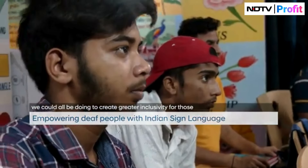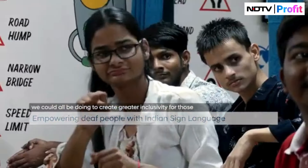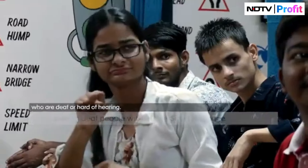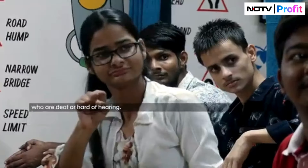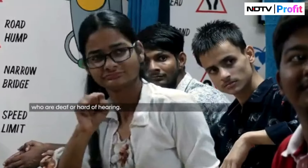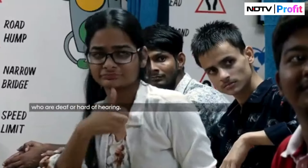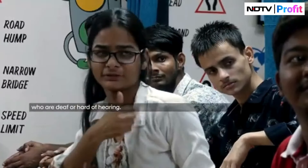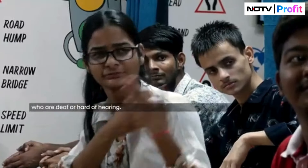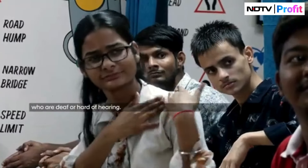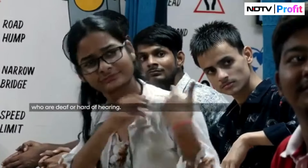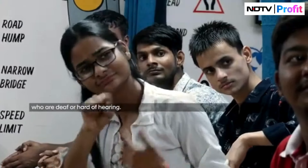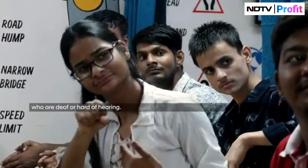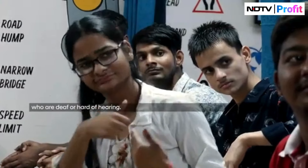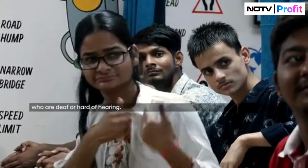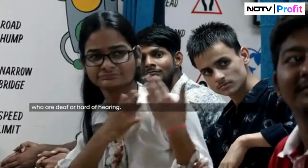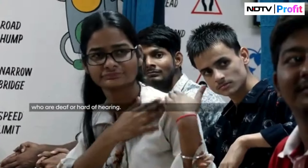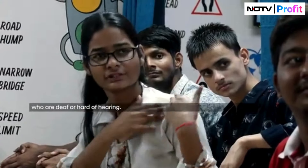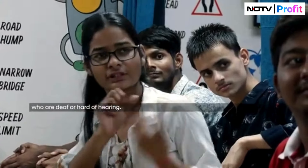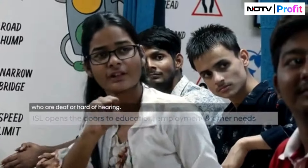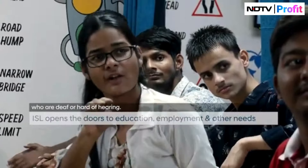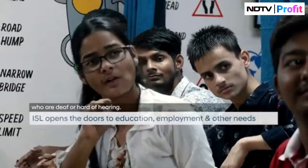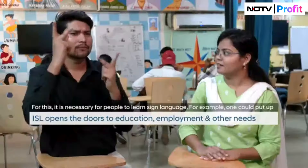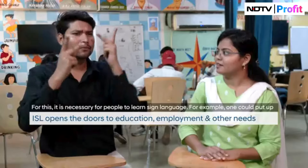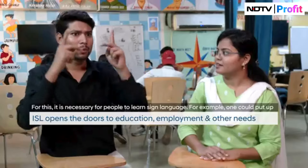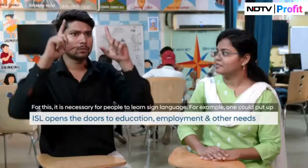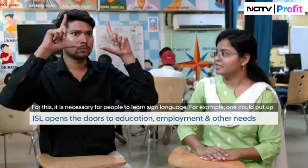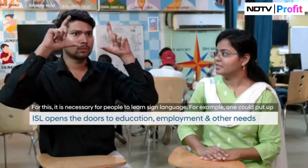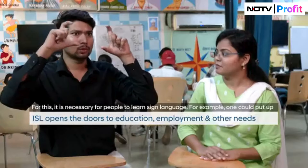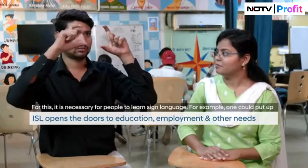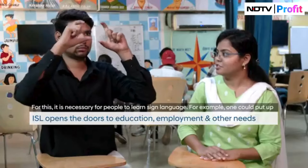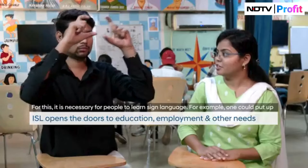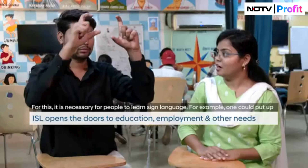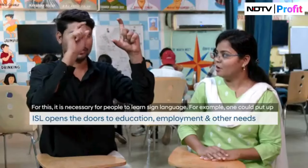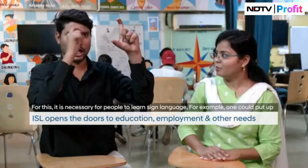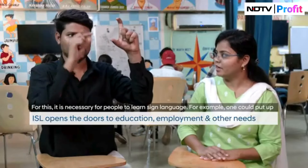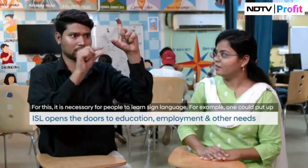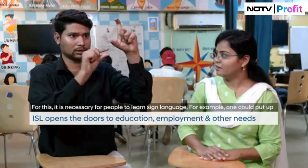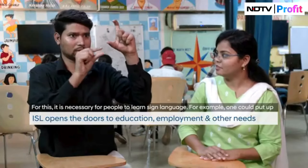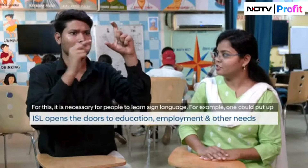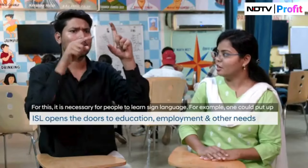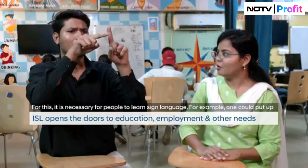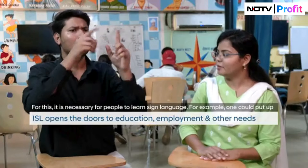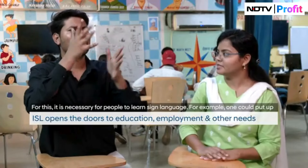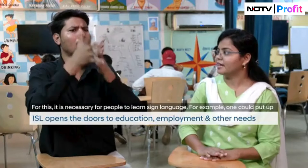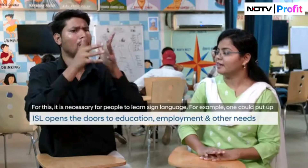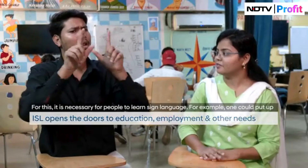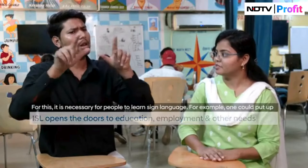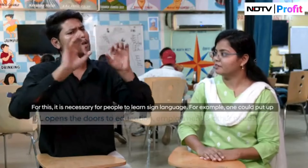who are deaf or hard of hearing. जैसे जगहों पे, अलग-अलग जगहों पे sign language से